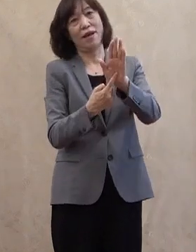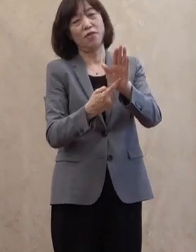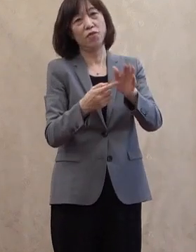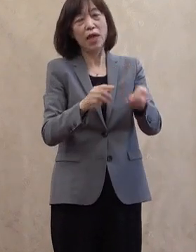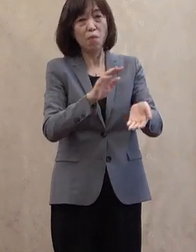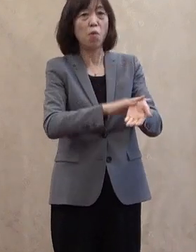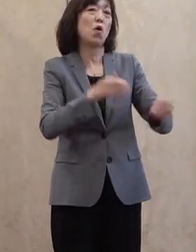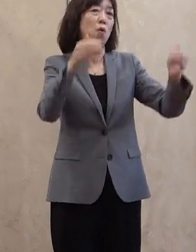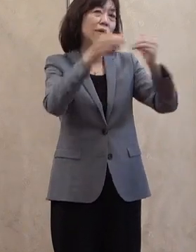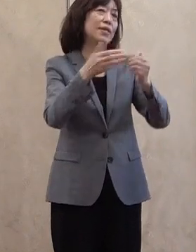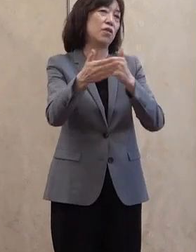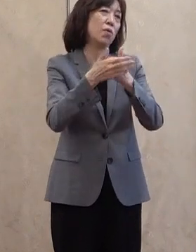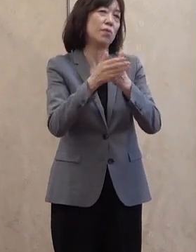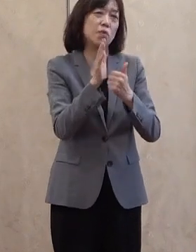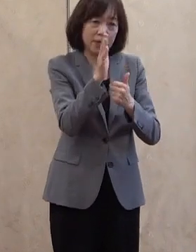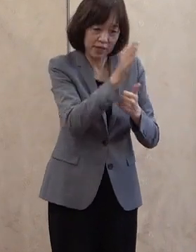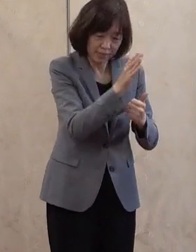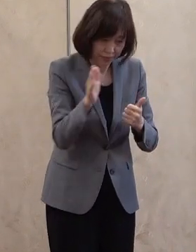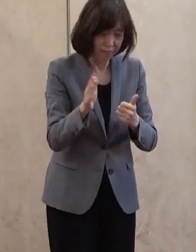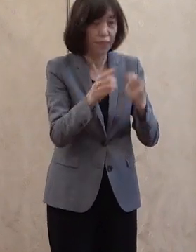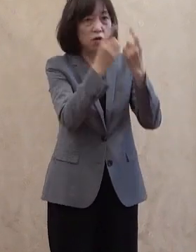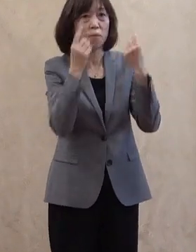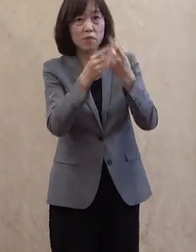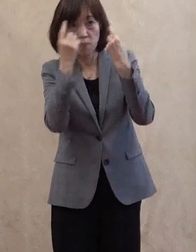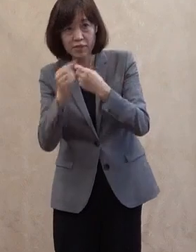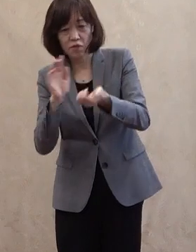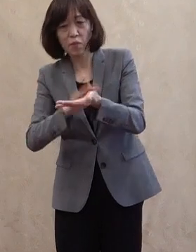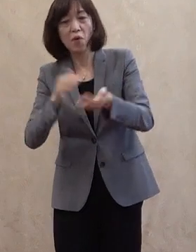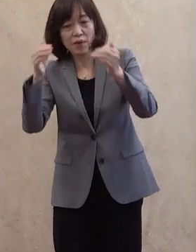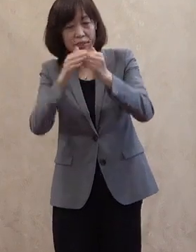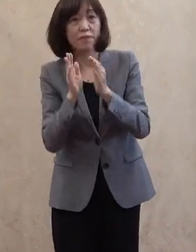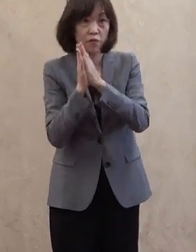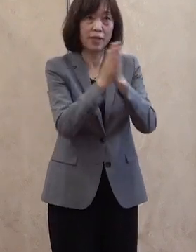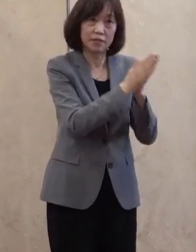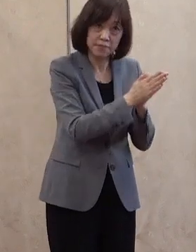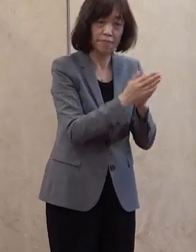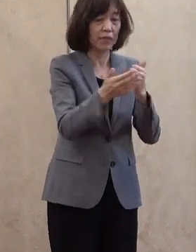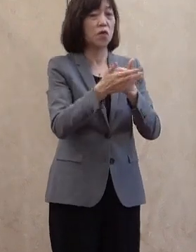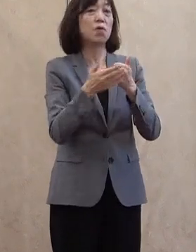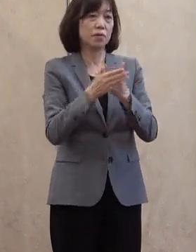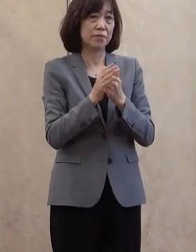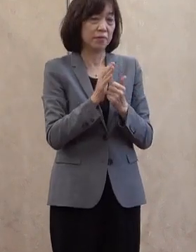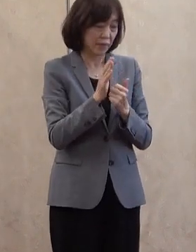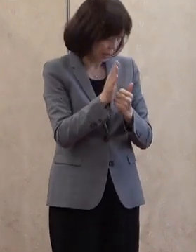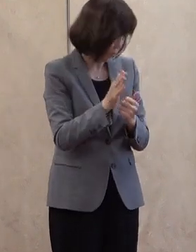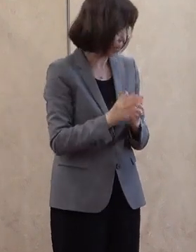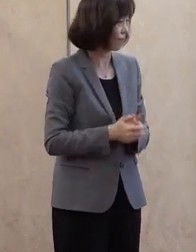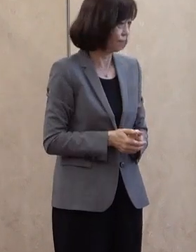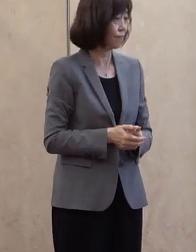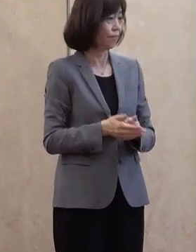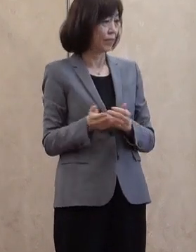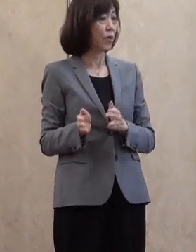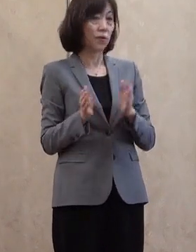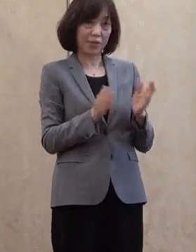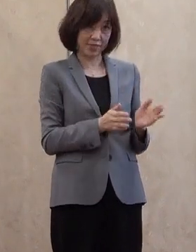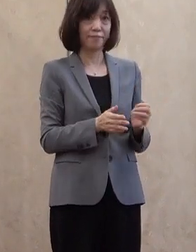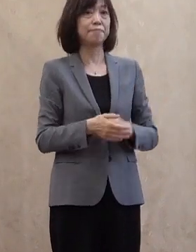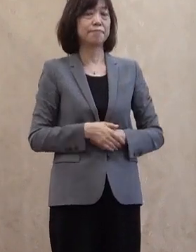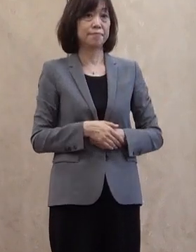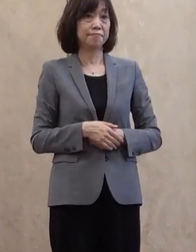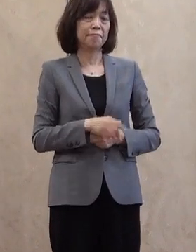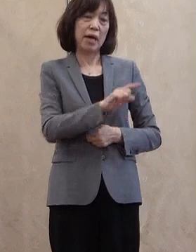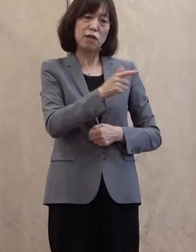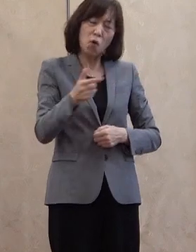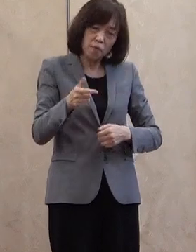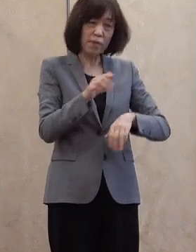をもうお願いするしかありませんが、ここはもう個別の病院に働きかけをしていって、まずは協力を仰いでいきたいということを先にやります。い